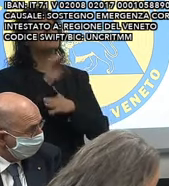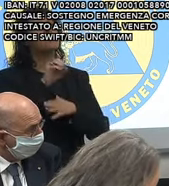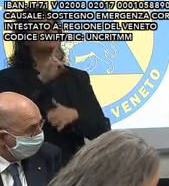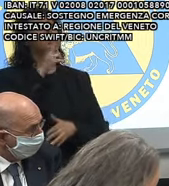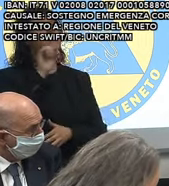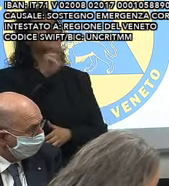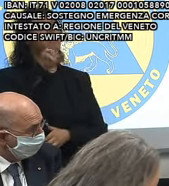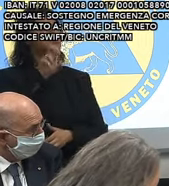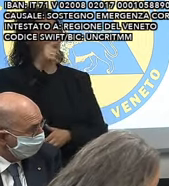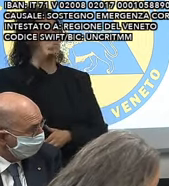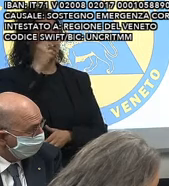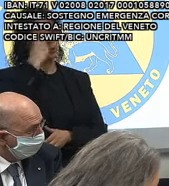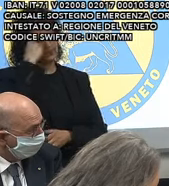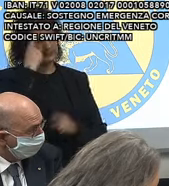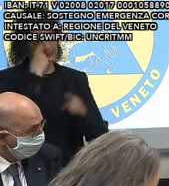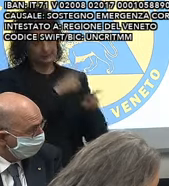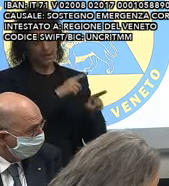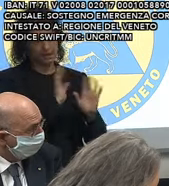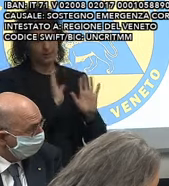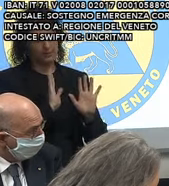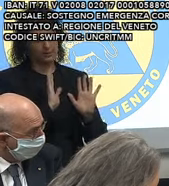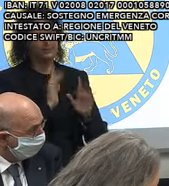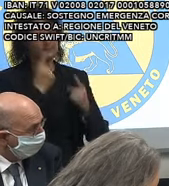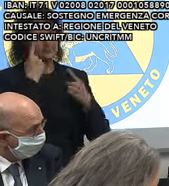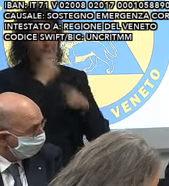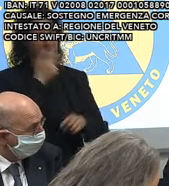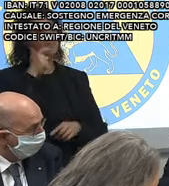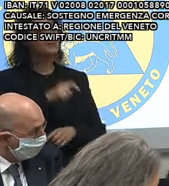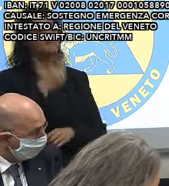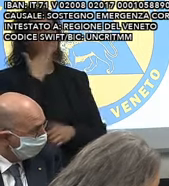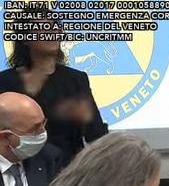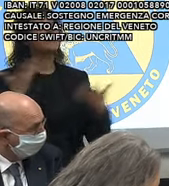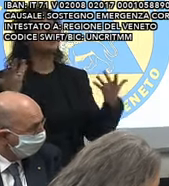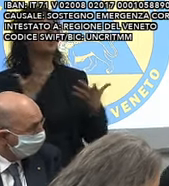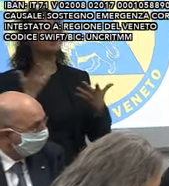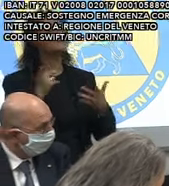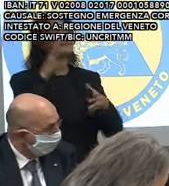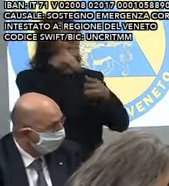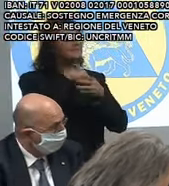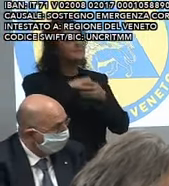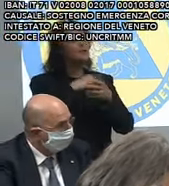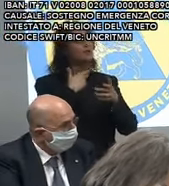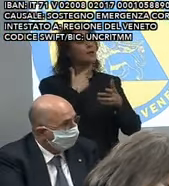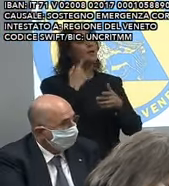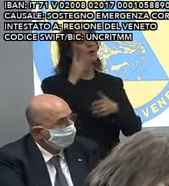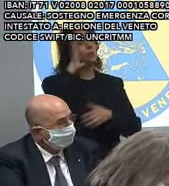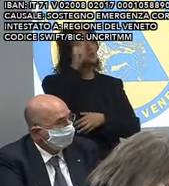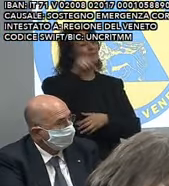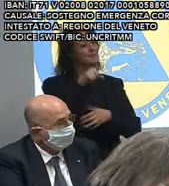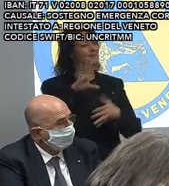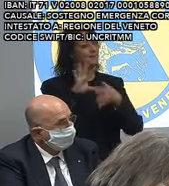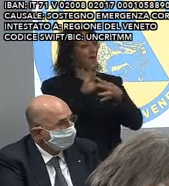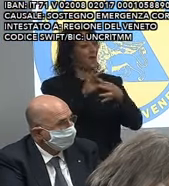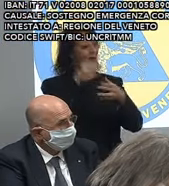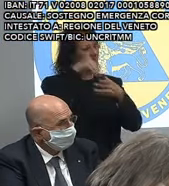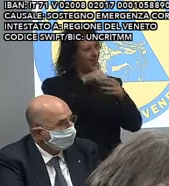un miliardo di volte, l'abbiamo sempre pensato con l'idea di vedere i ragazzi che vivano in questo consesso. Per